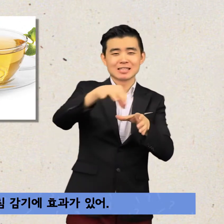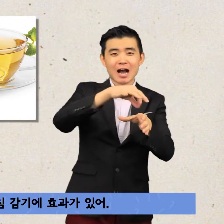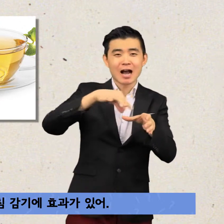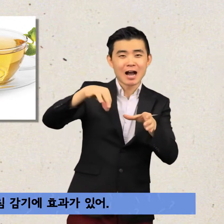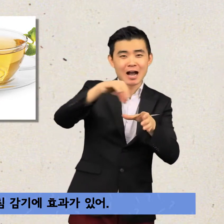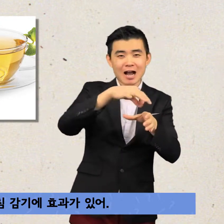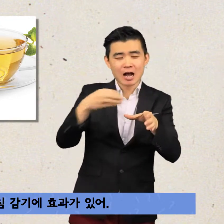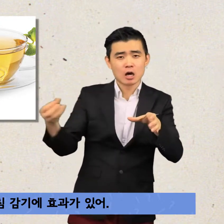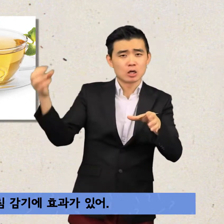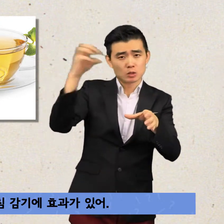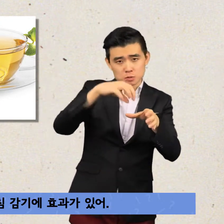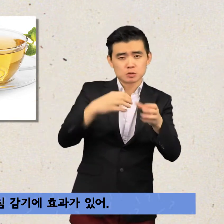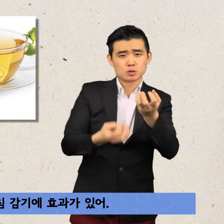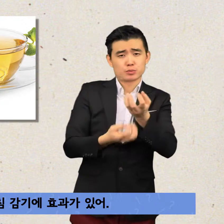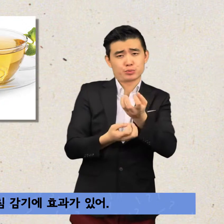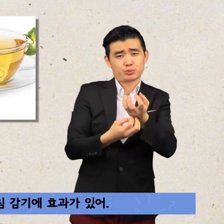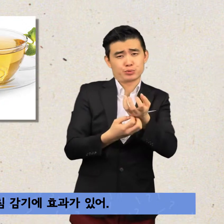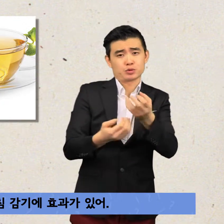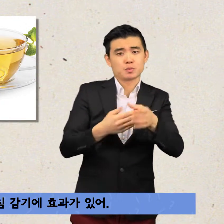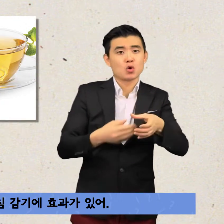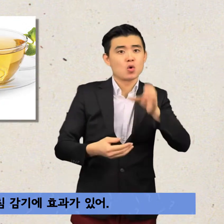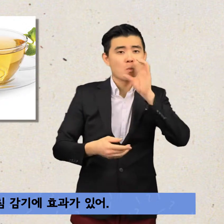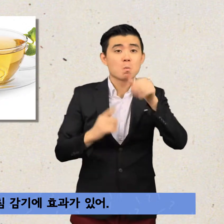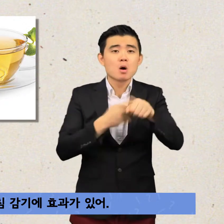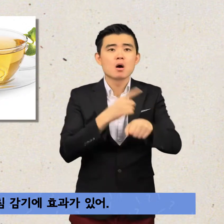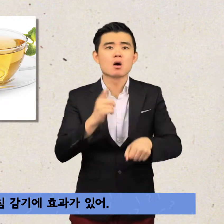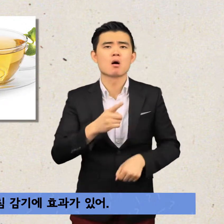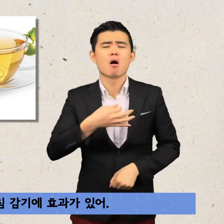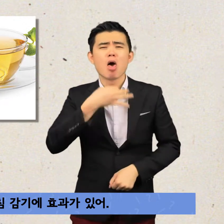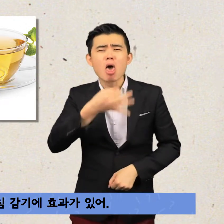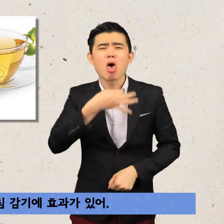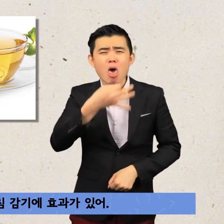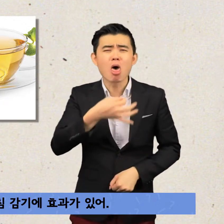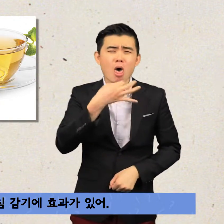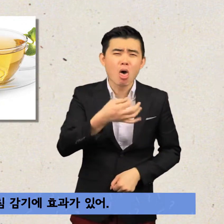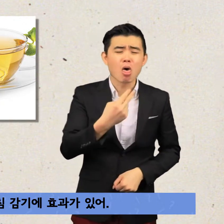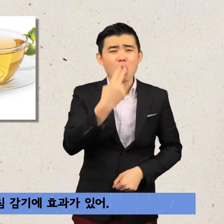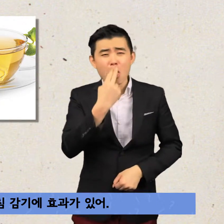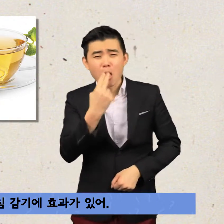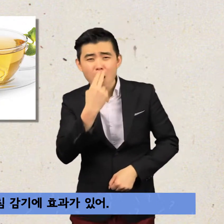차로 끓여 마시면 기침 감기에 효과가 있어.